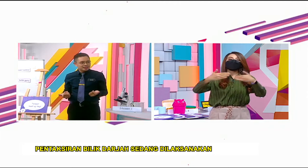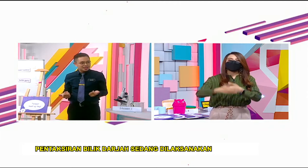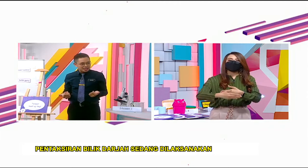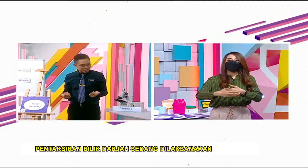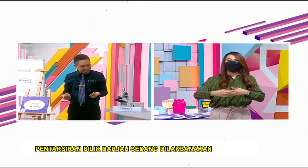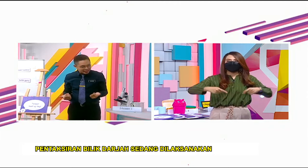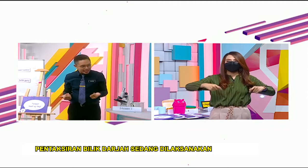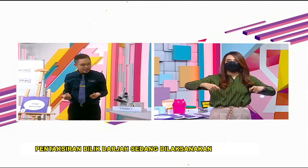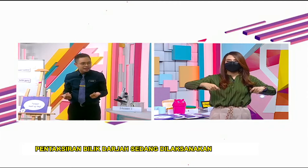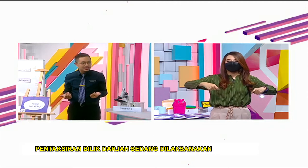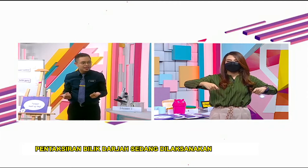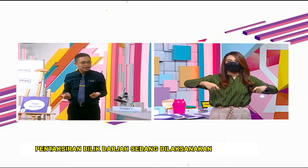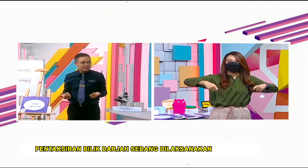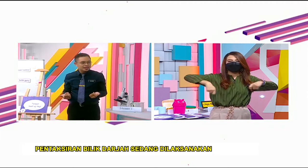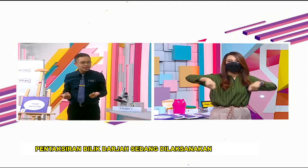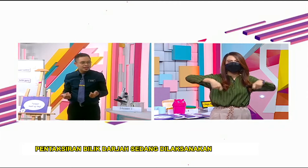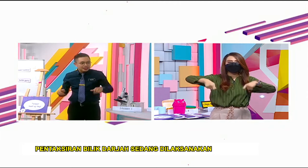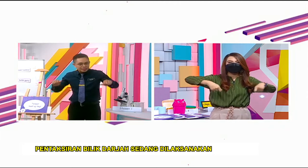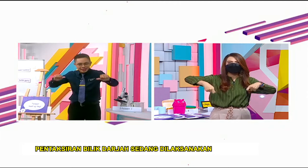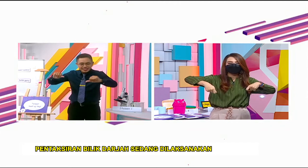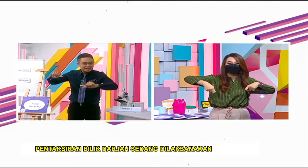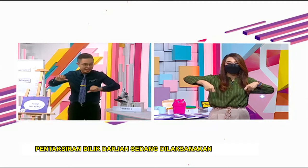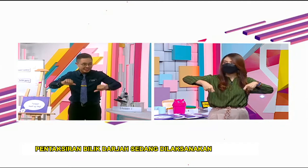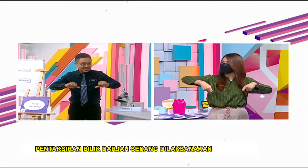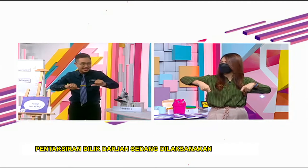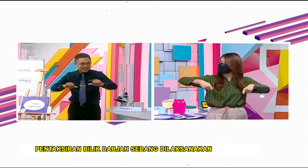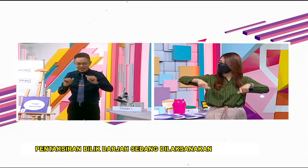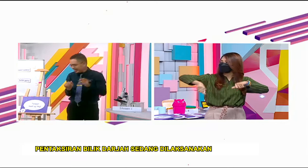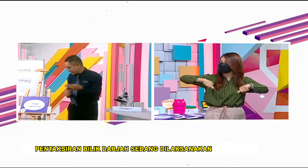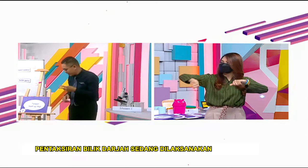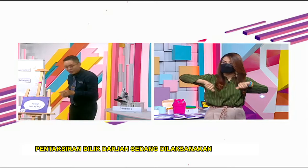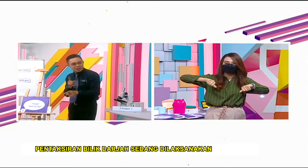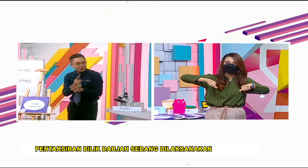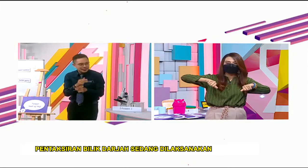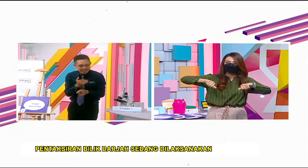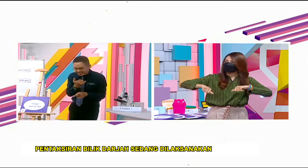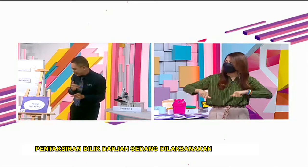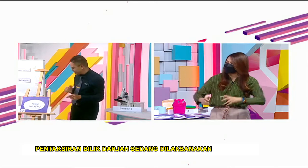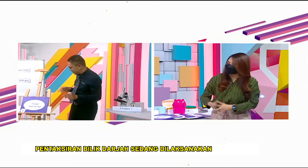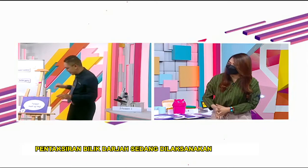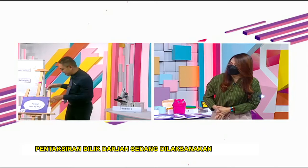bilik. Bilik. Sains. Bilik sains. Okey, kita tengok science. Betul ke salah. Okey, kita